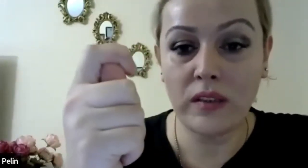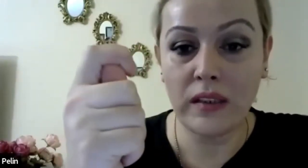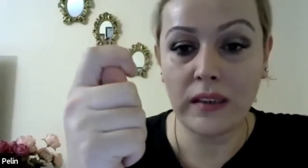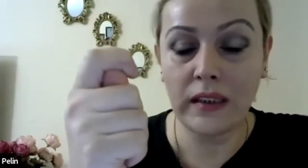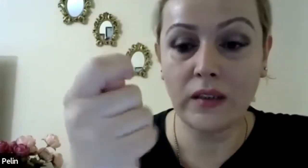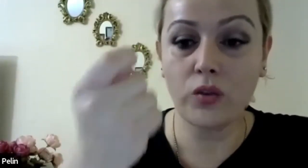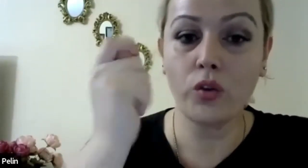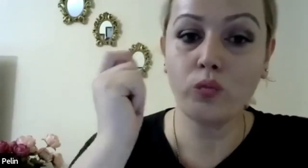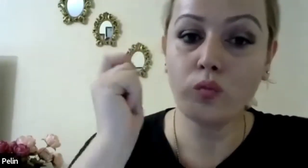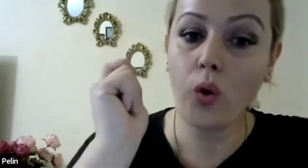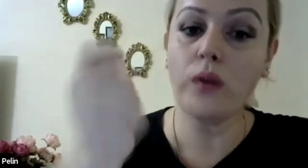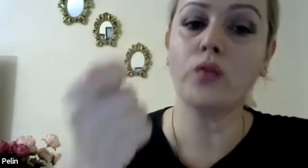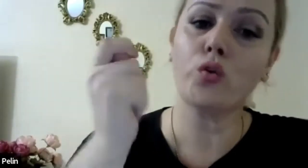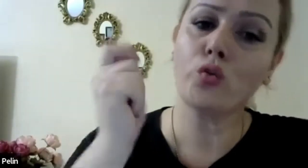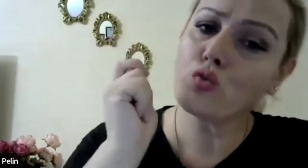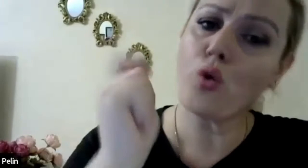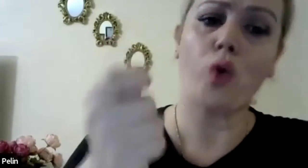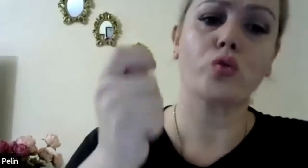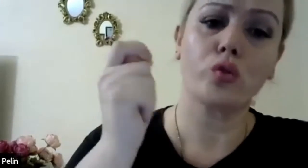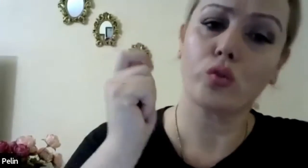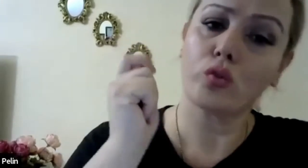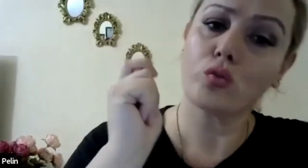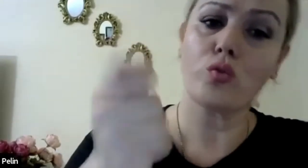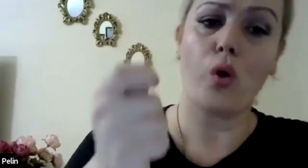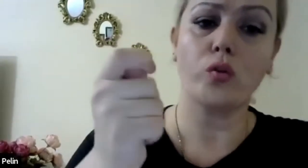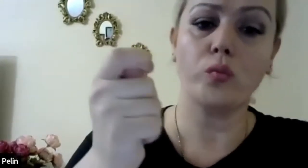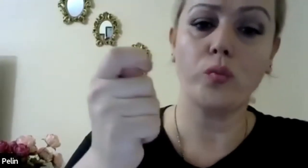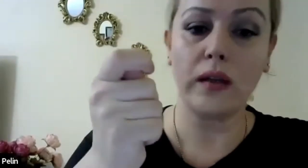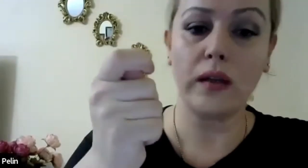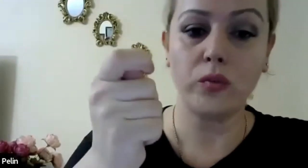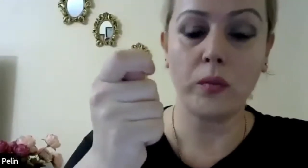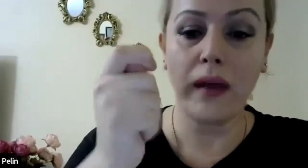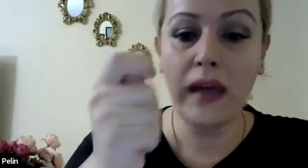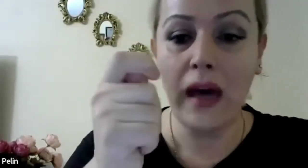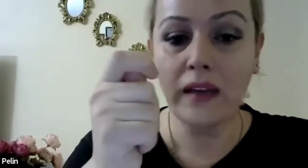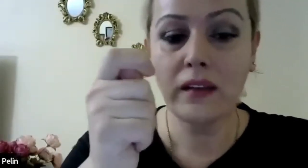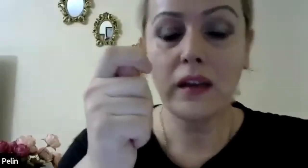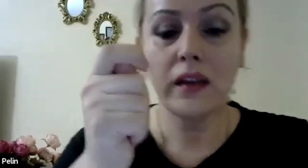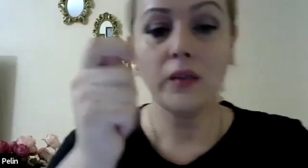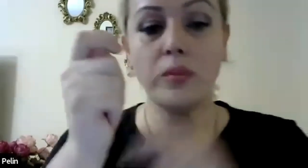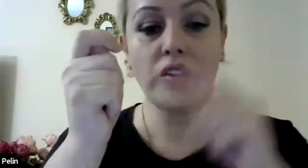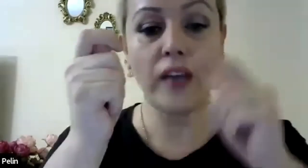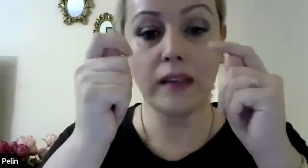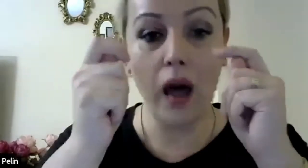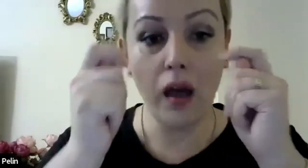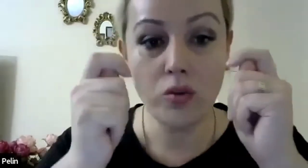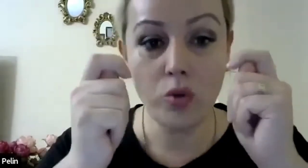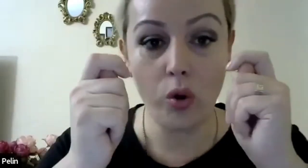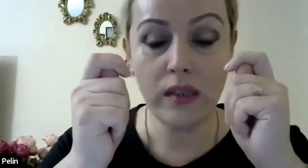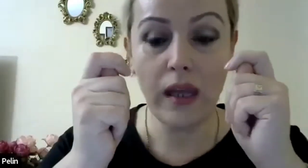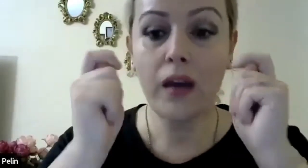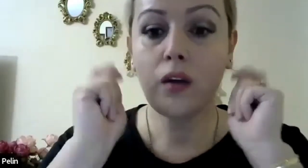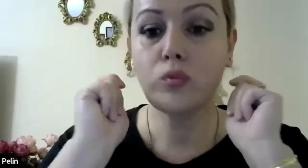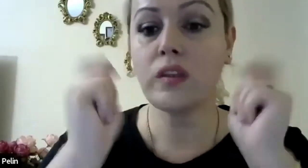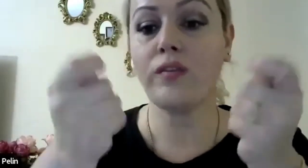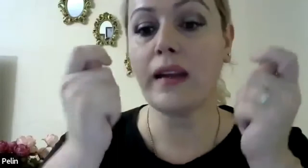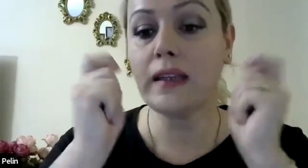üzerine getiriyorum. Böyle öne doğru zor. Zor. Böyle yapıyorum. Eğer bir şey daha zorsa bu sefer iki